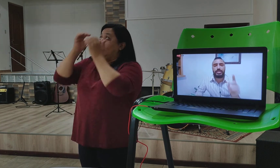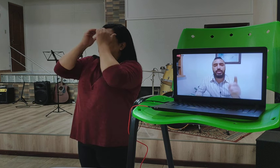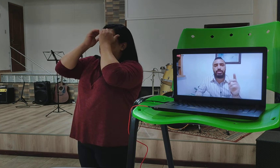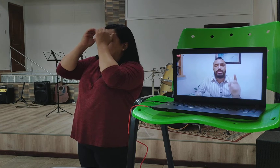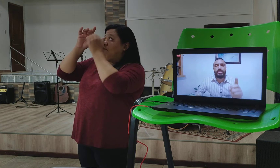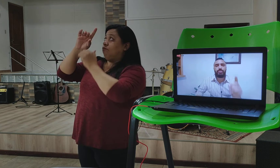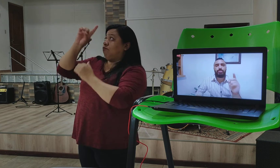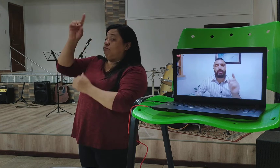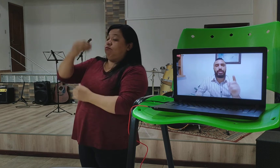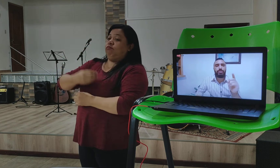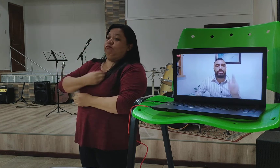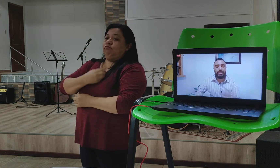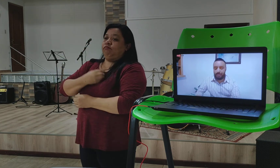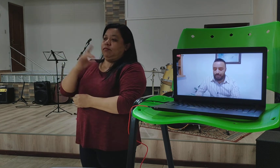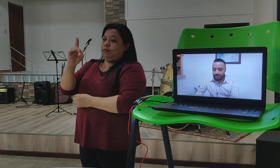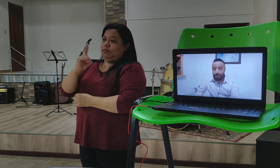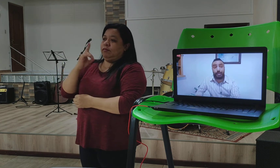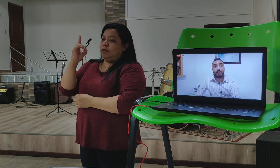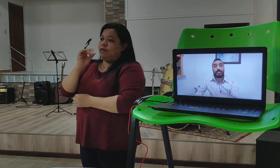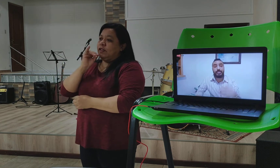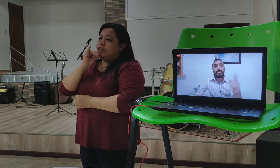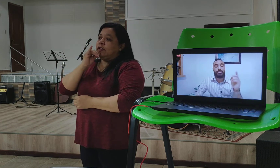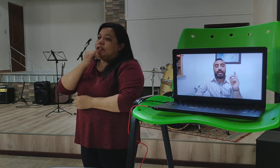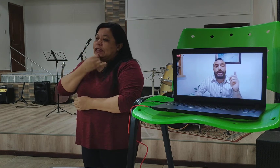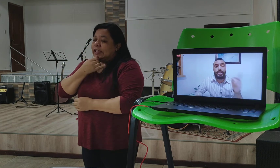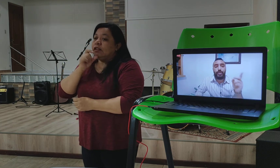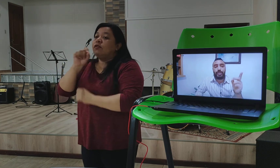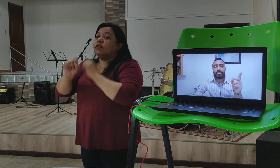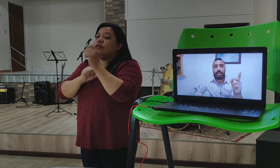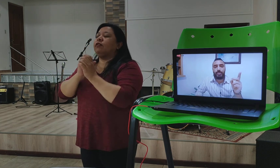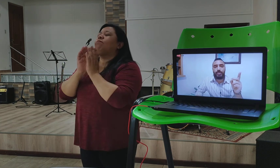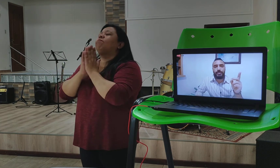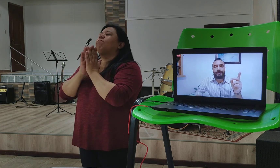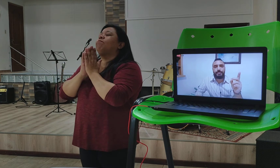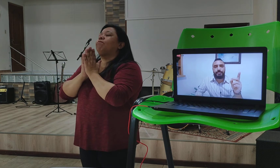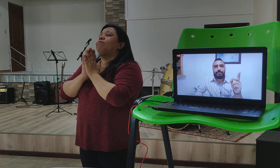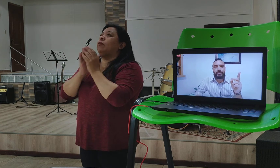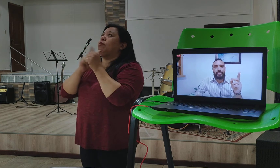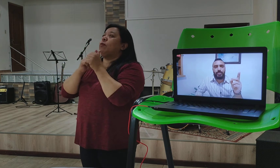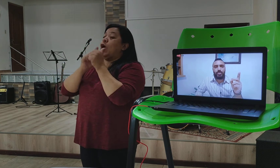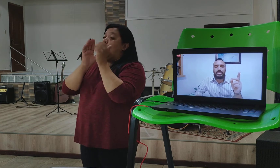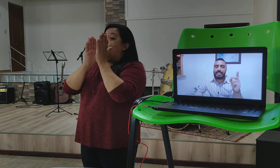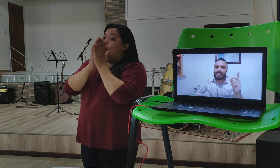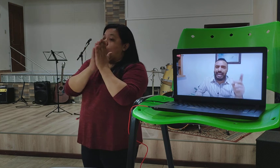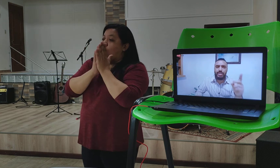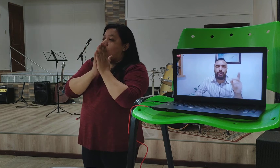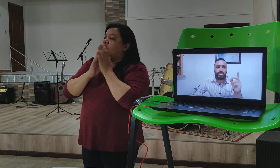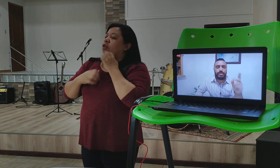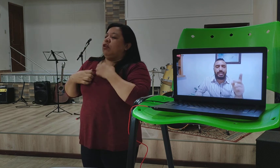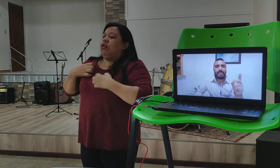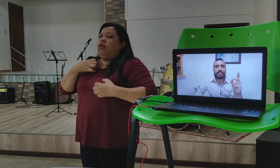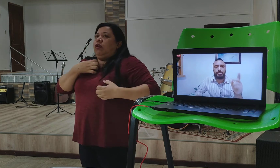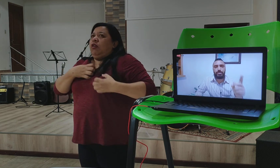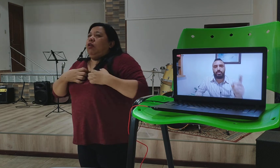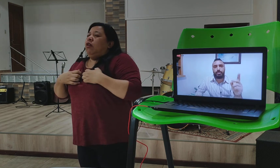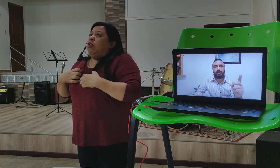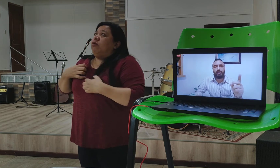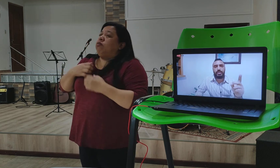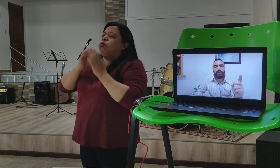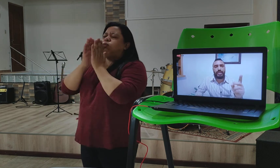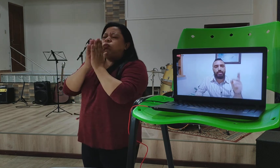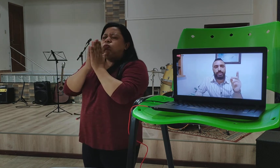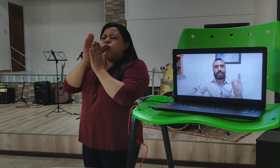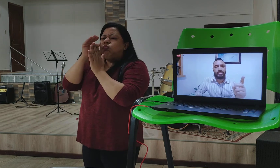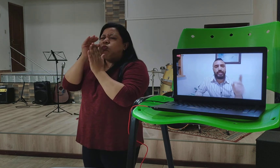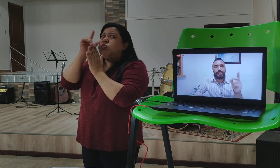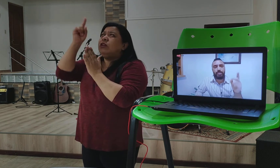o coração de Deus no momento de tristeza. Preste atenção, ele ora ao Senhor com ansiedade e curiosidade a respeito dos planos de